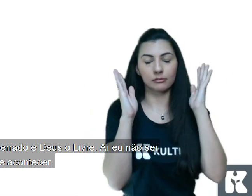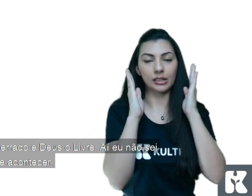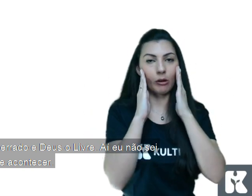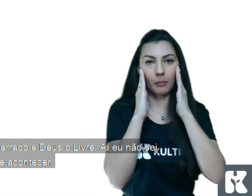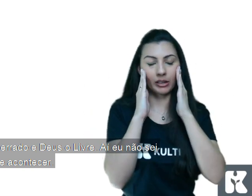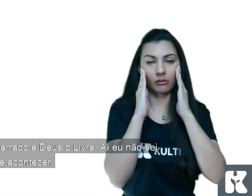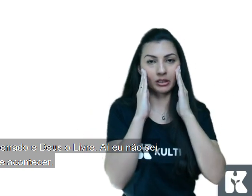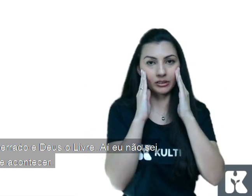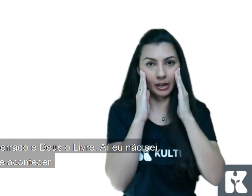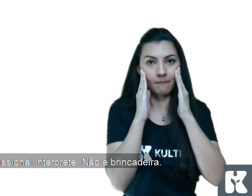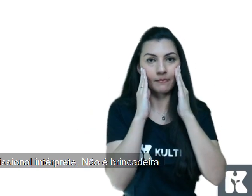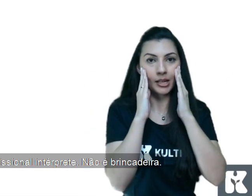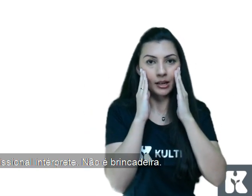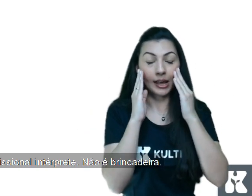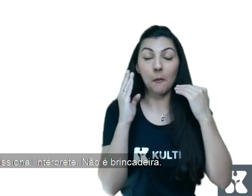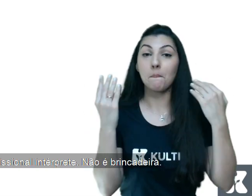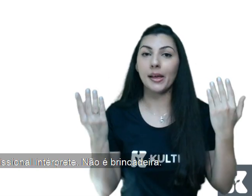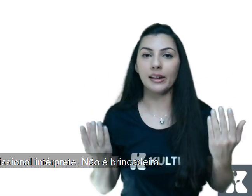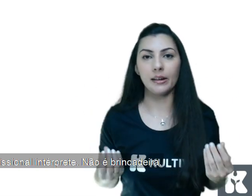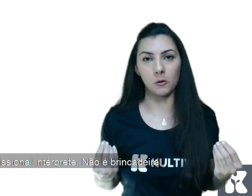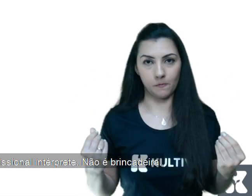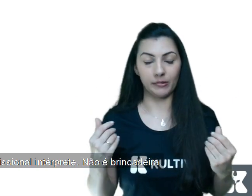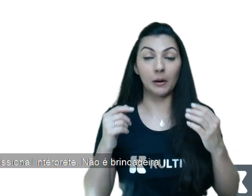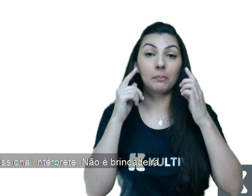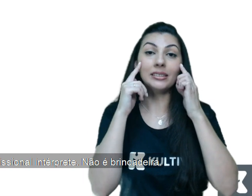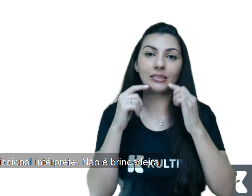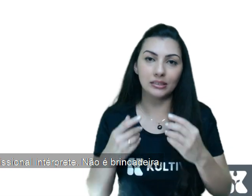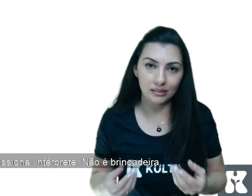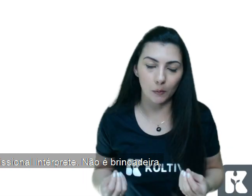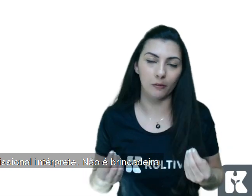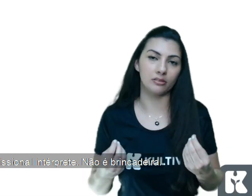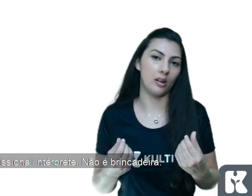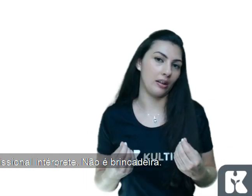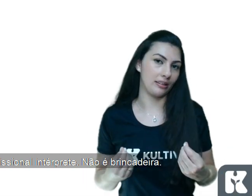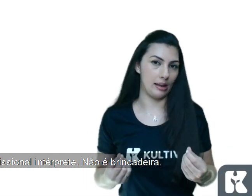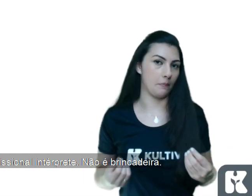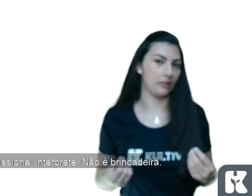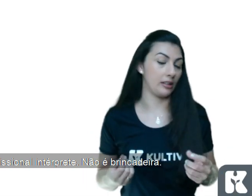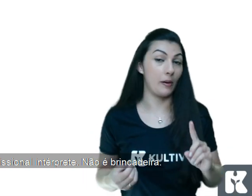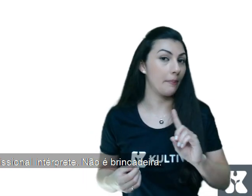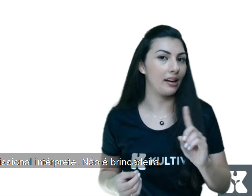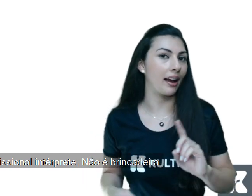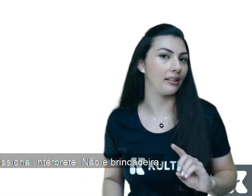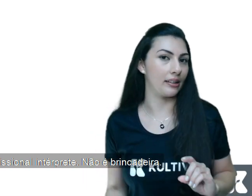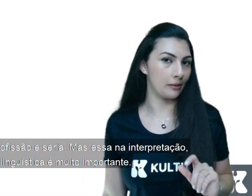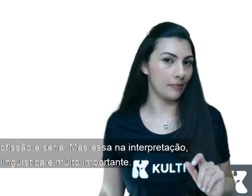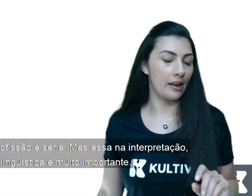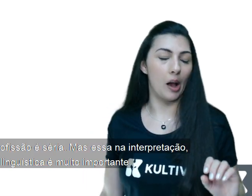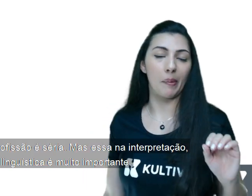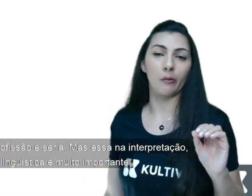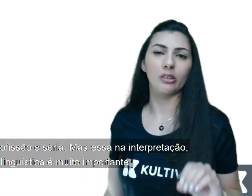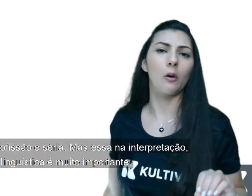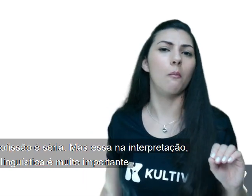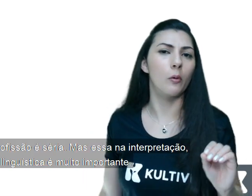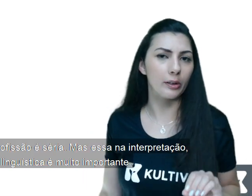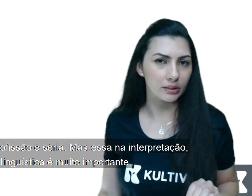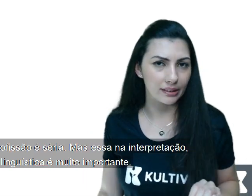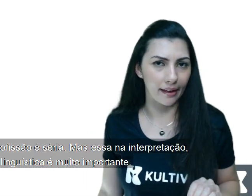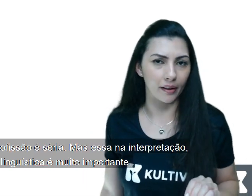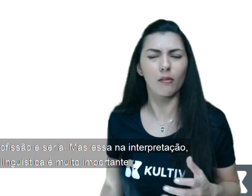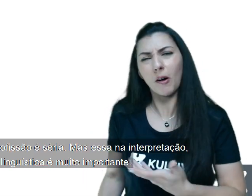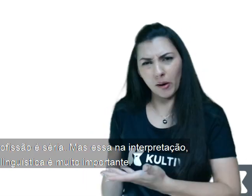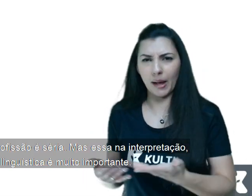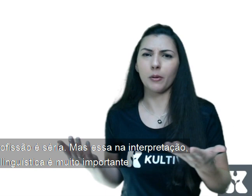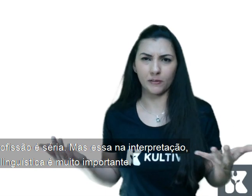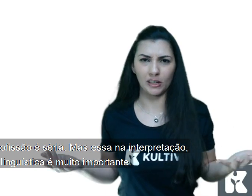Aí não sei o que pode acontecer. É um perigo. Então precisa do profissional intérprete. Não é brincadeira. É uma profissão muito